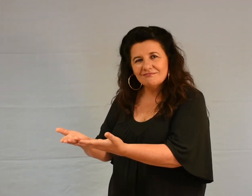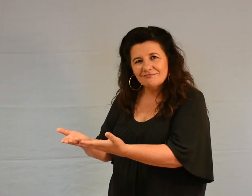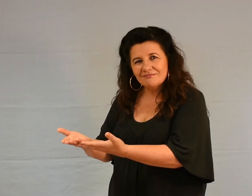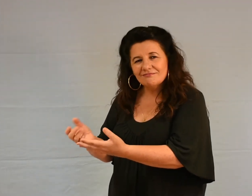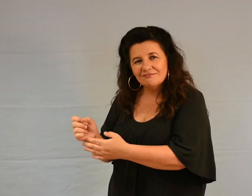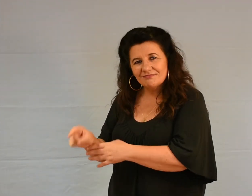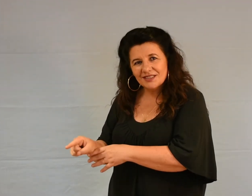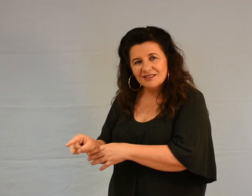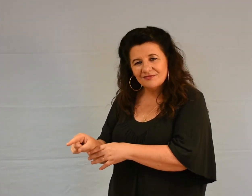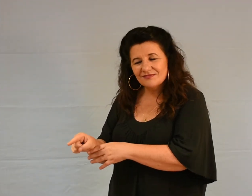Il lui dit :